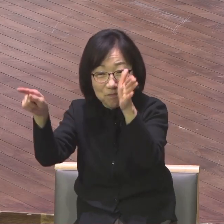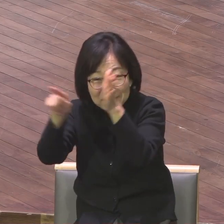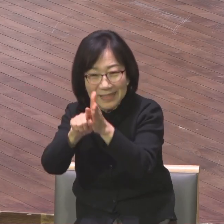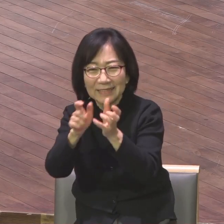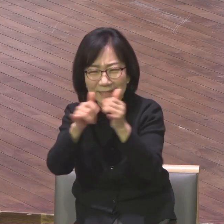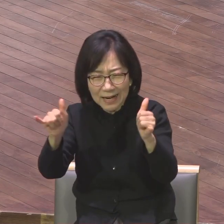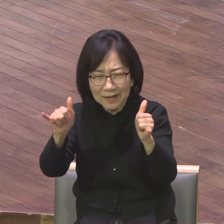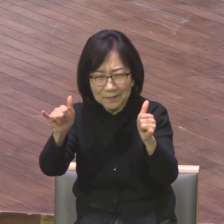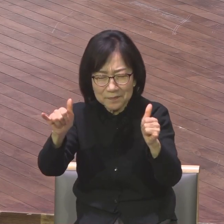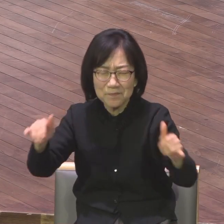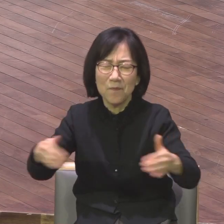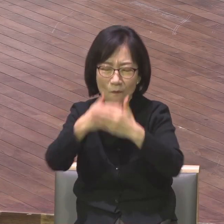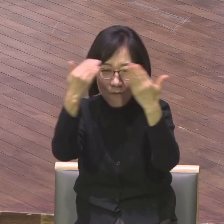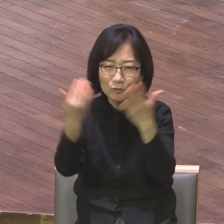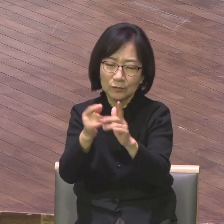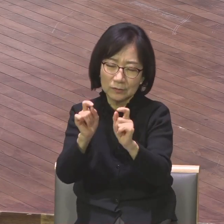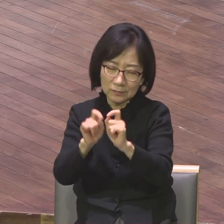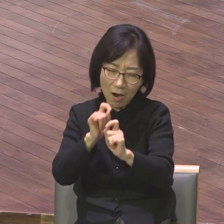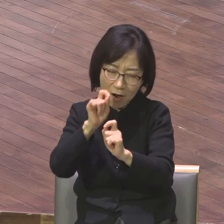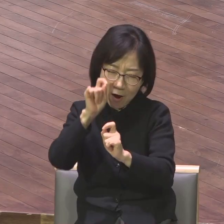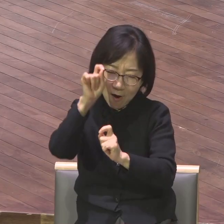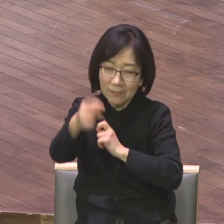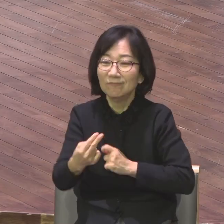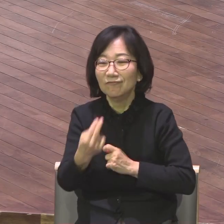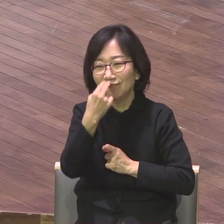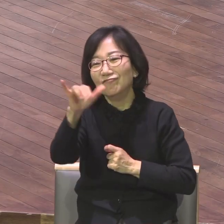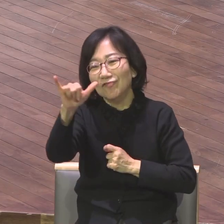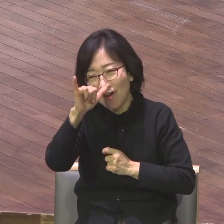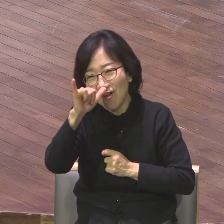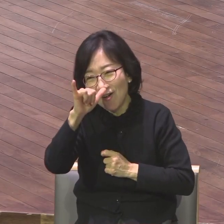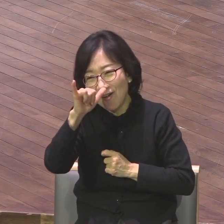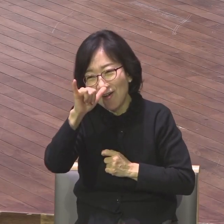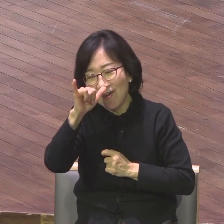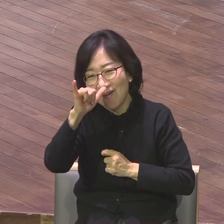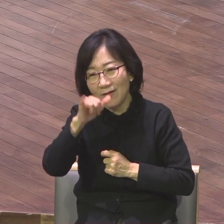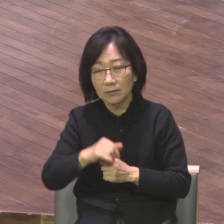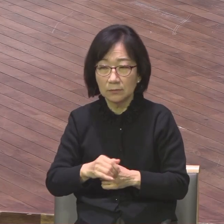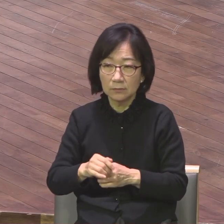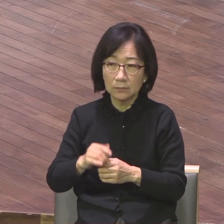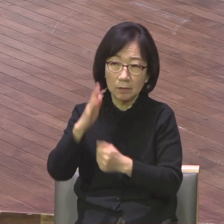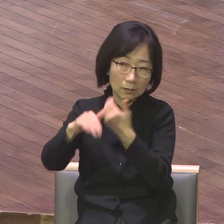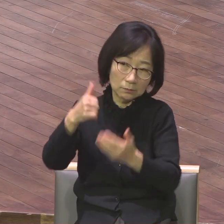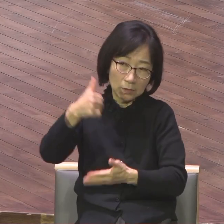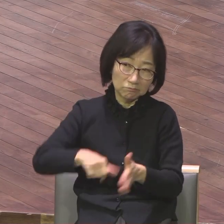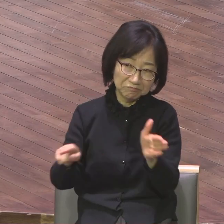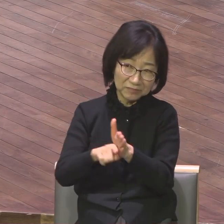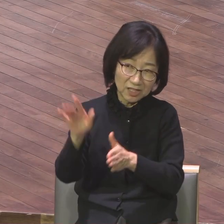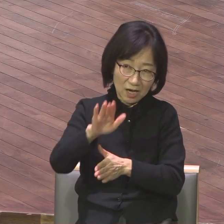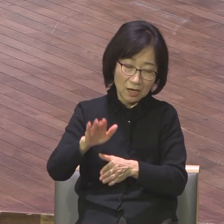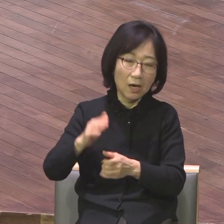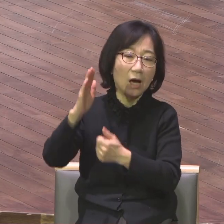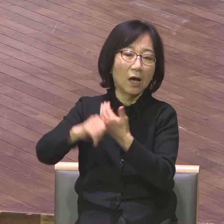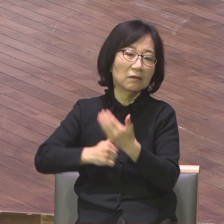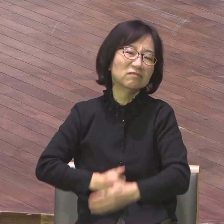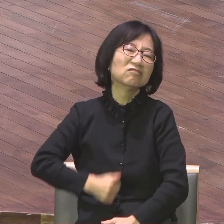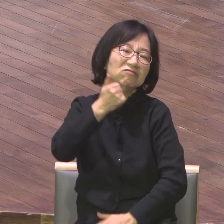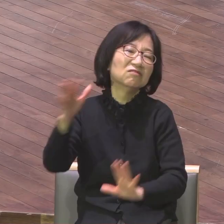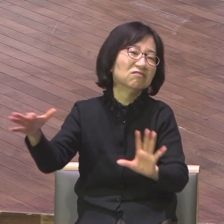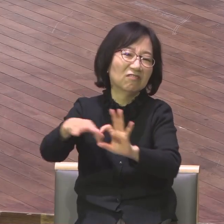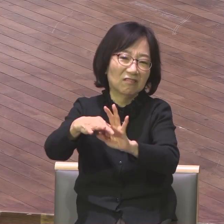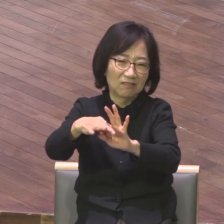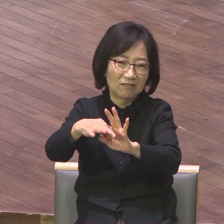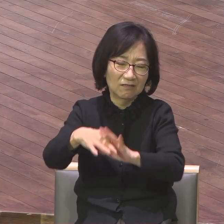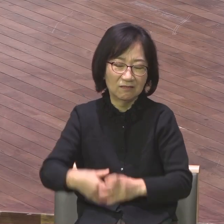영생을 얻었고 그렇지 않으면 도리어 하나님의 진노가 그 위에 머물러 있다라는 것입니다.